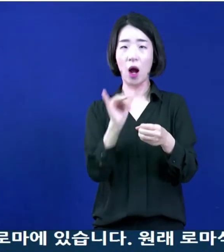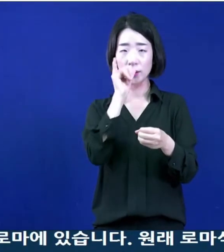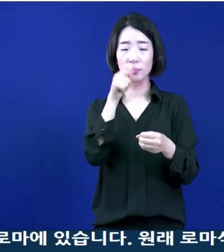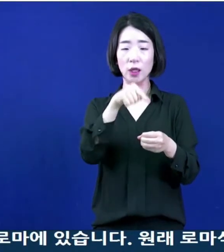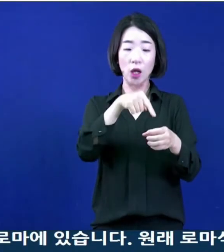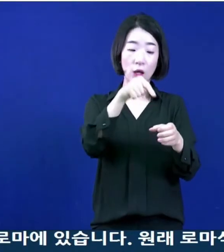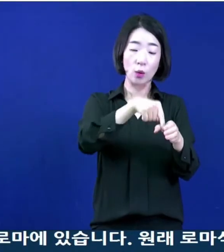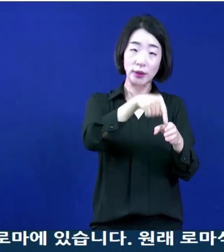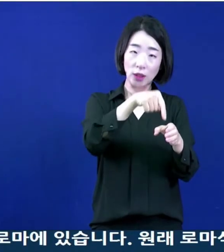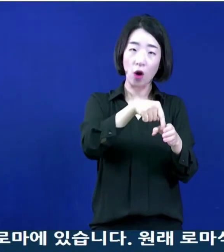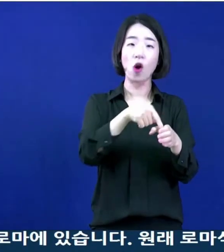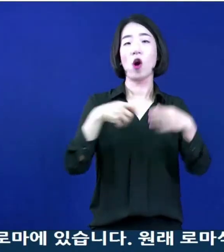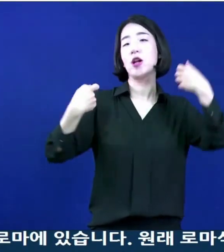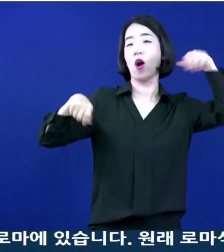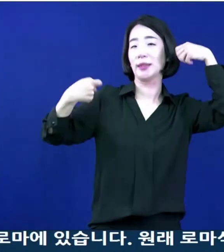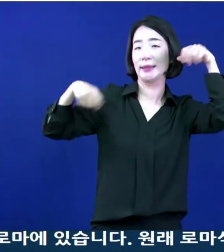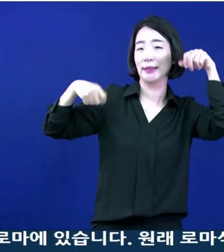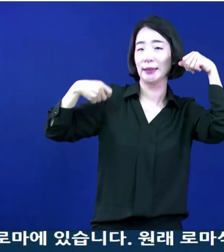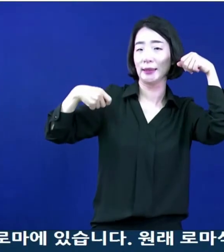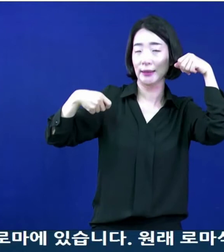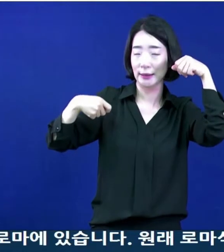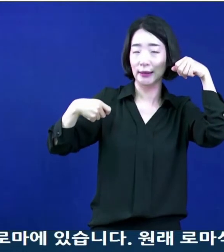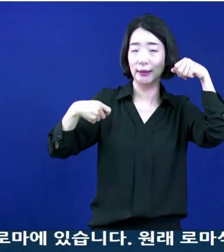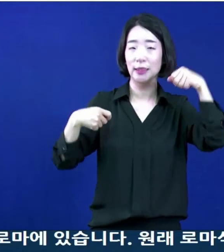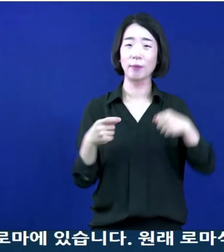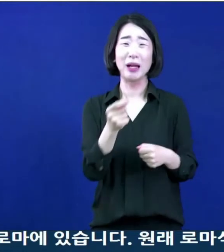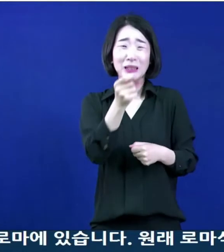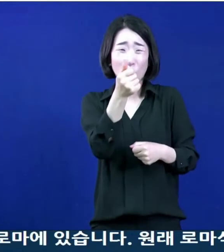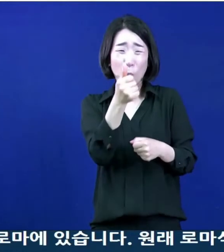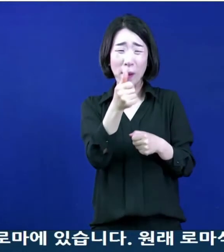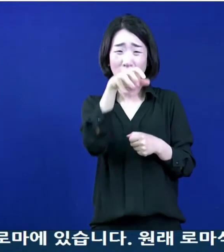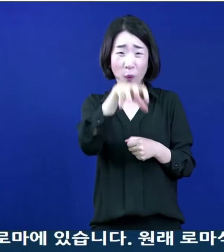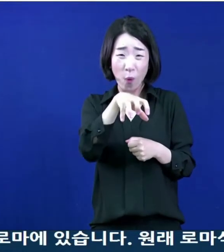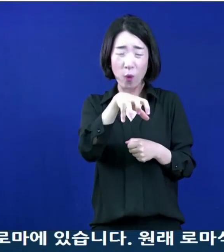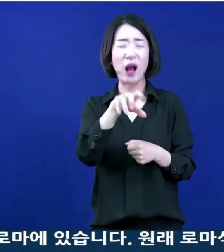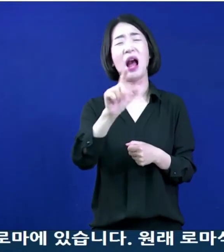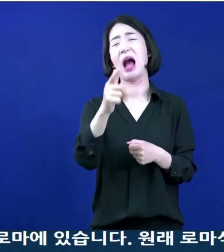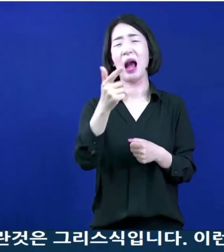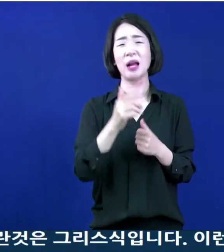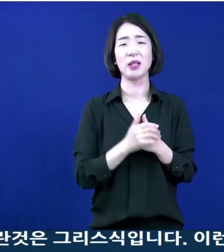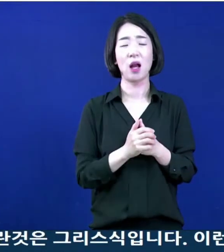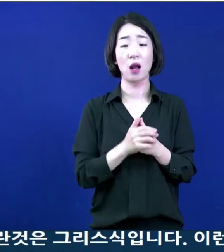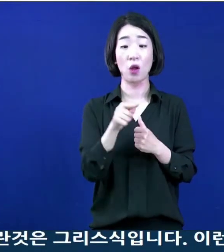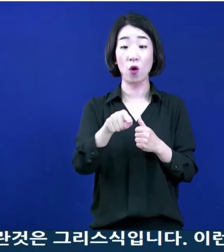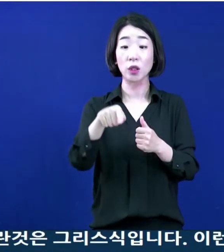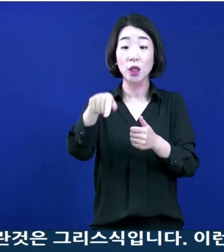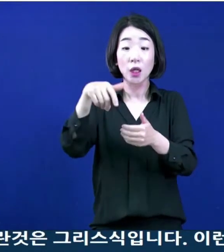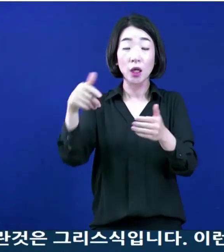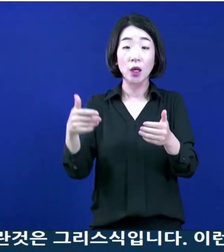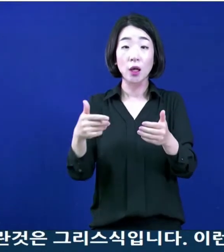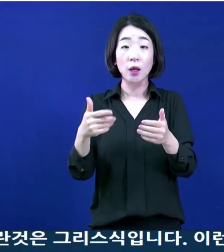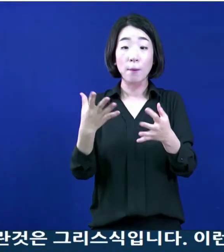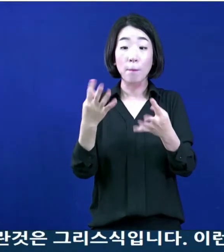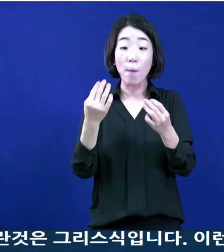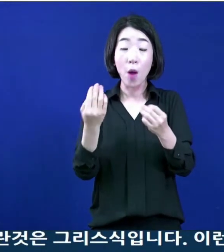그래서 연극장이라는 겁니다. 여러분 연극장 그러니까 소극장 생각하셨죠? 저기 몇 명 들어갈 것 같으세요?